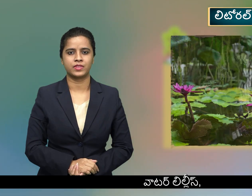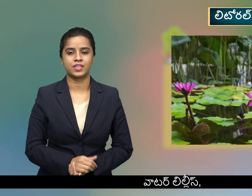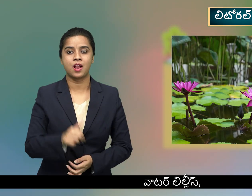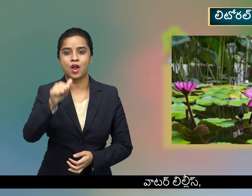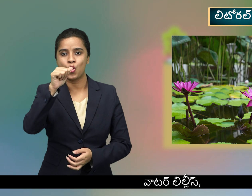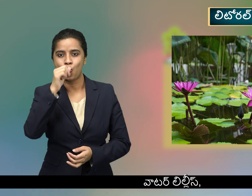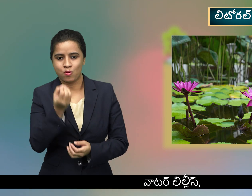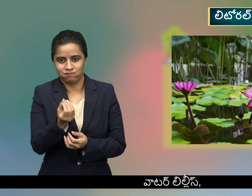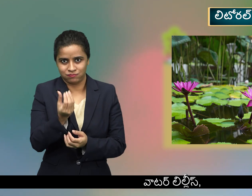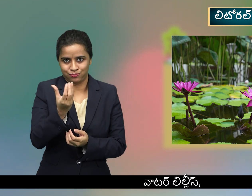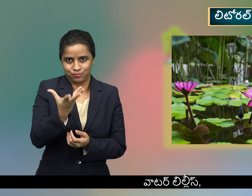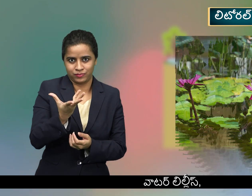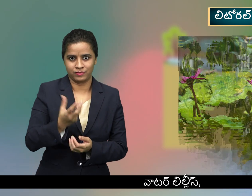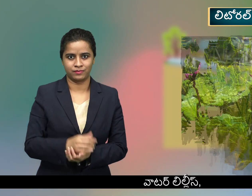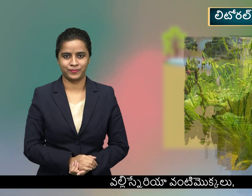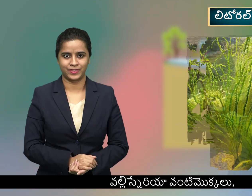వాటర్ లిలీస్,